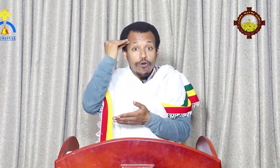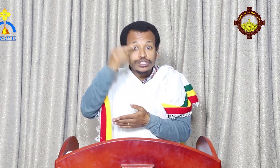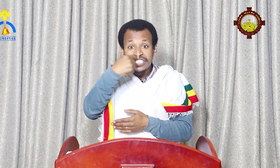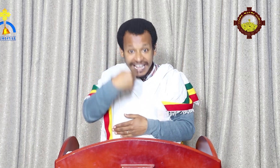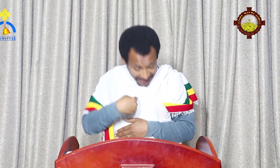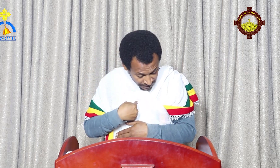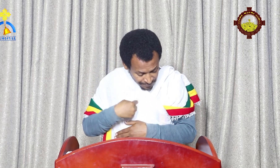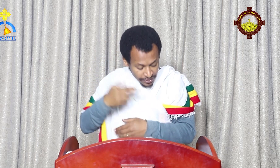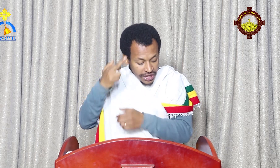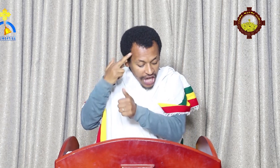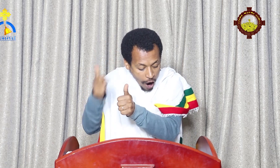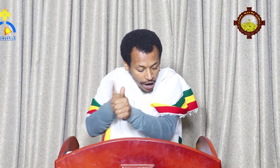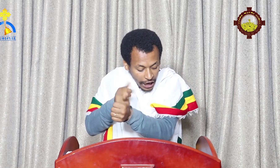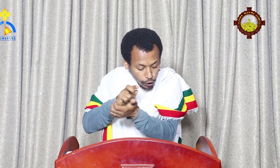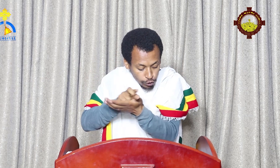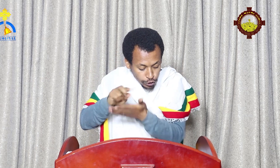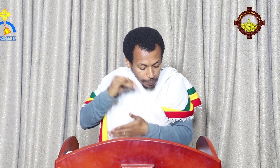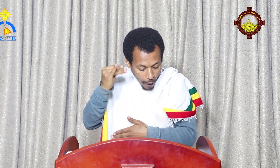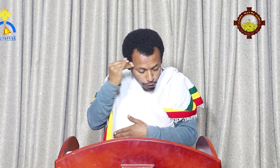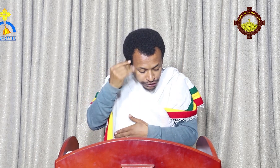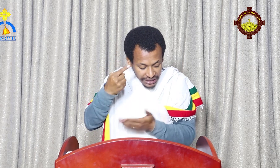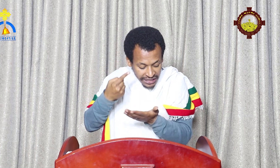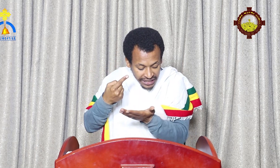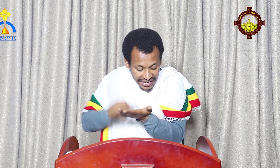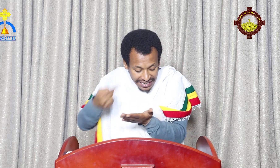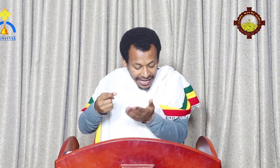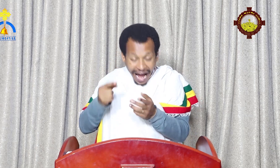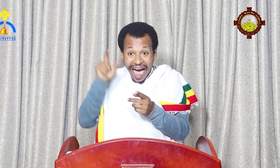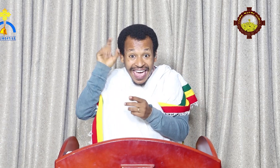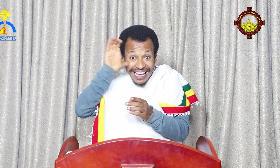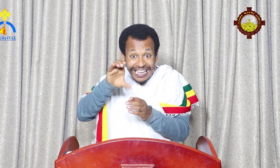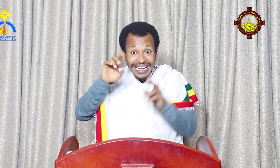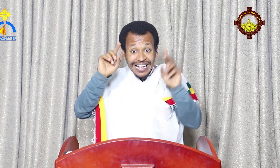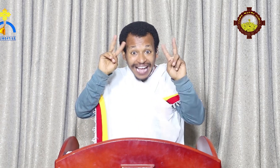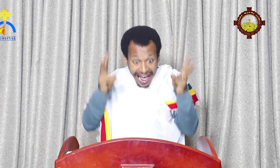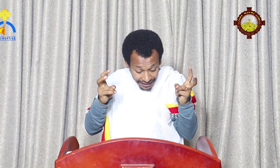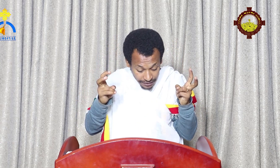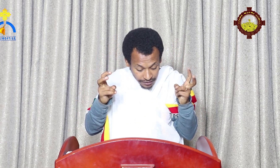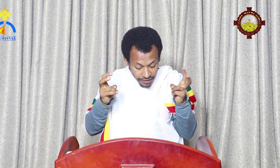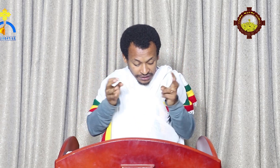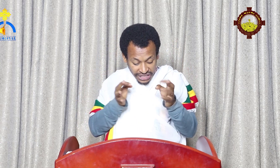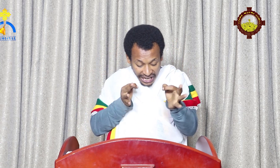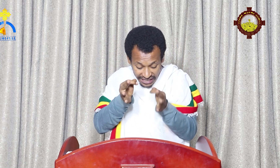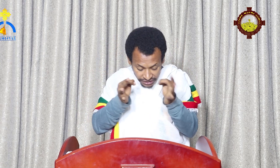ጳውሎስ ሲነግረን የሐዋርያ ቅዱስ ጳውሎስ ይህን አይ ቃል ሲቀልስ